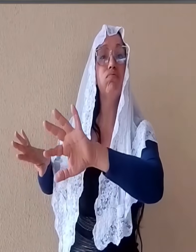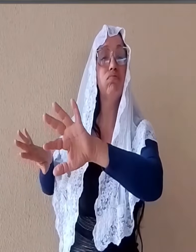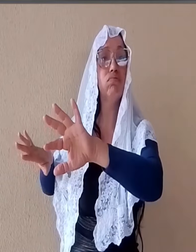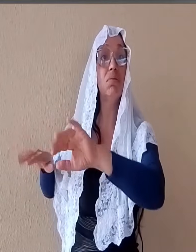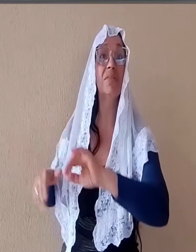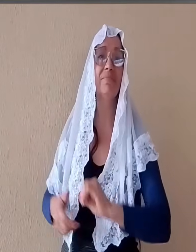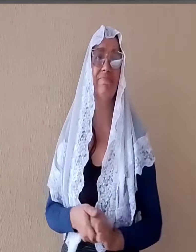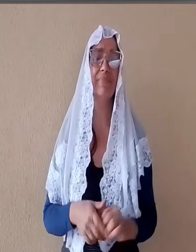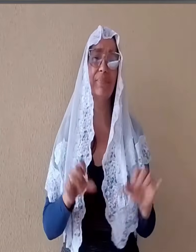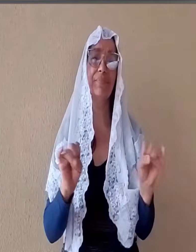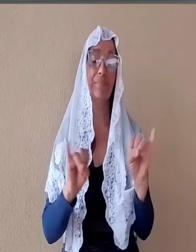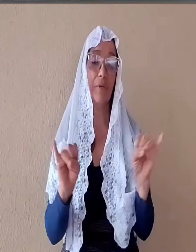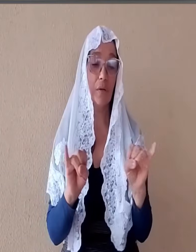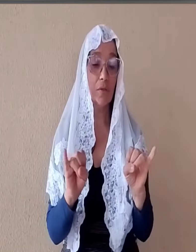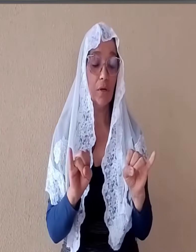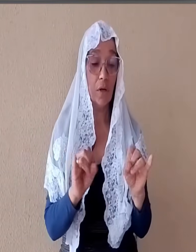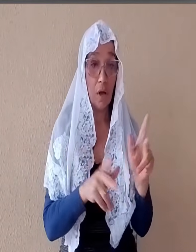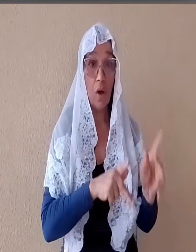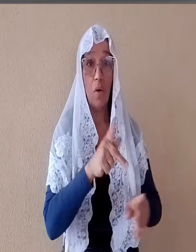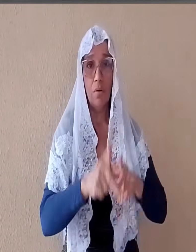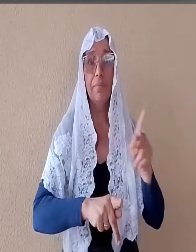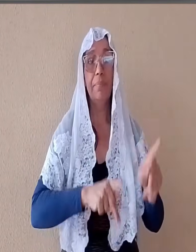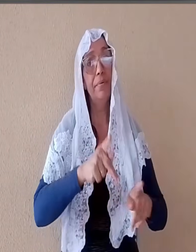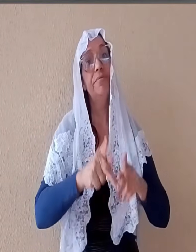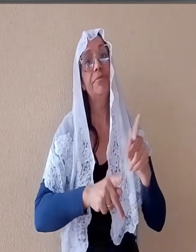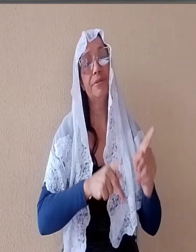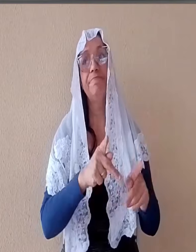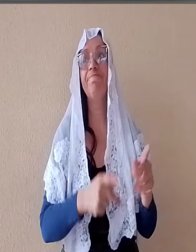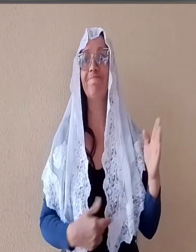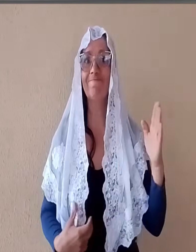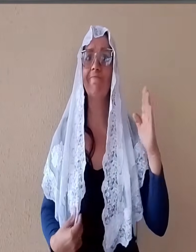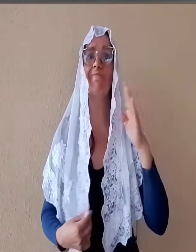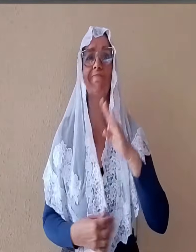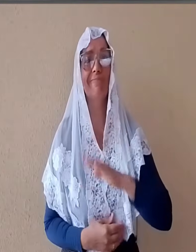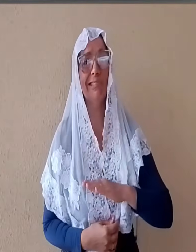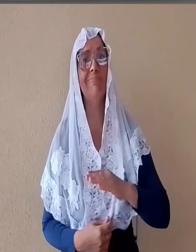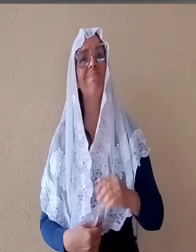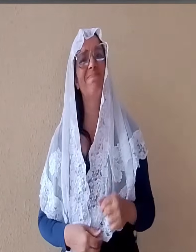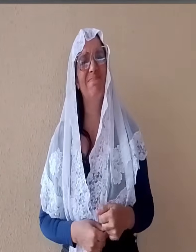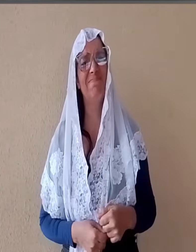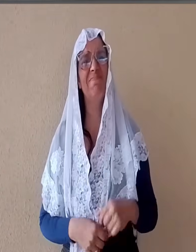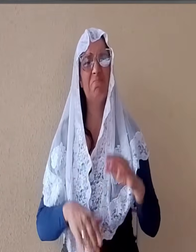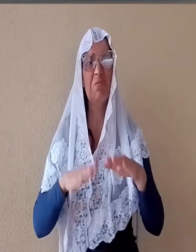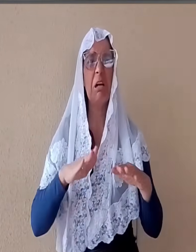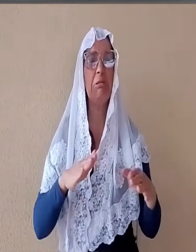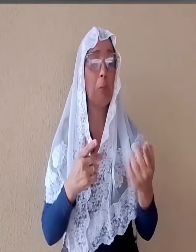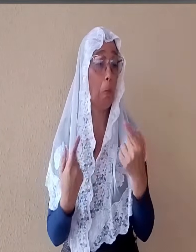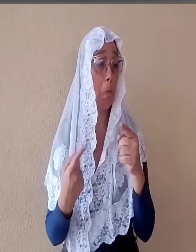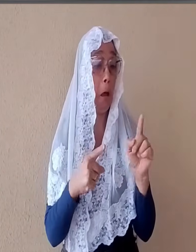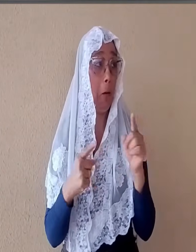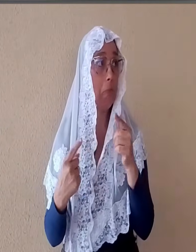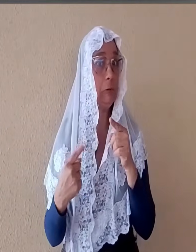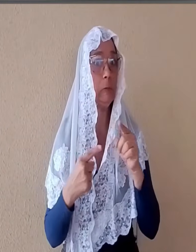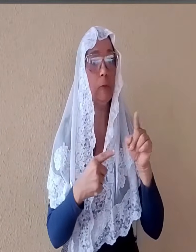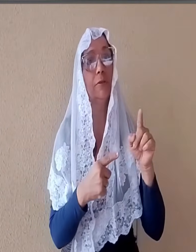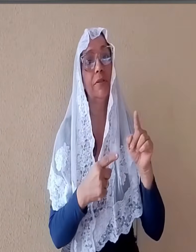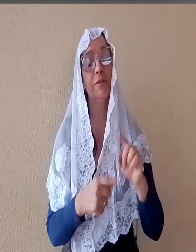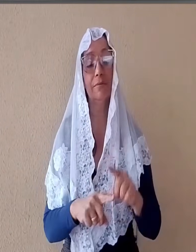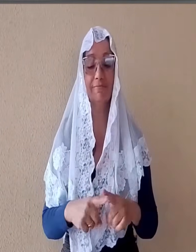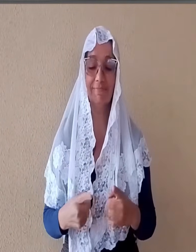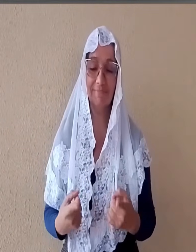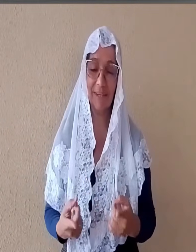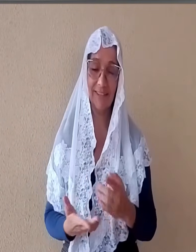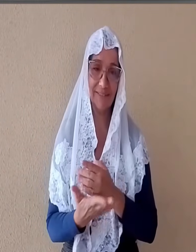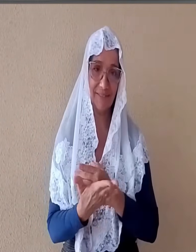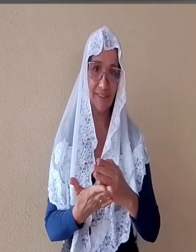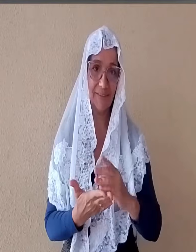Deus. Mas, como nós falamos no comecinho, aquele que tem um nome escrito no livro da vida, o Senhor vai ter